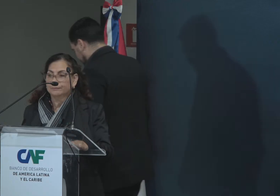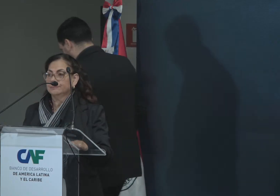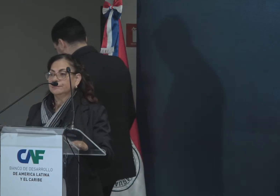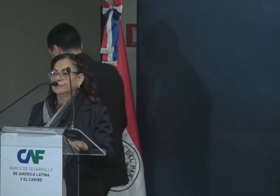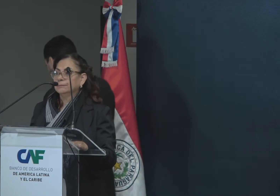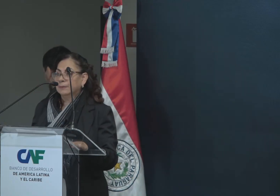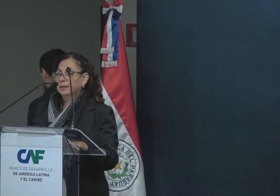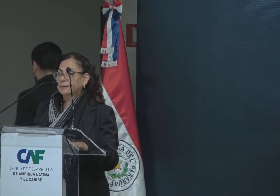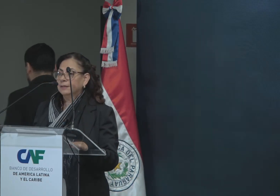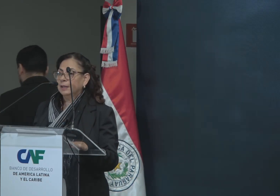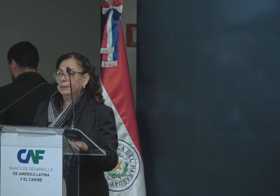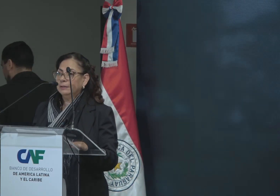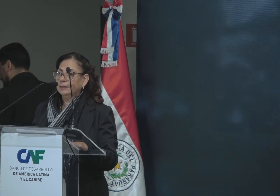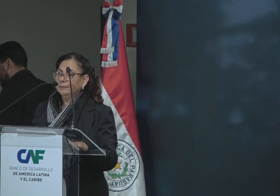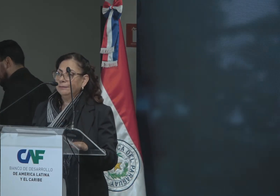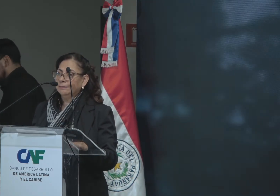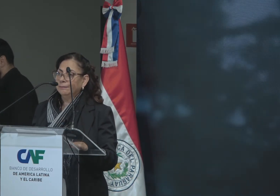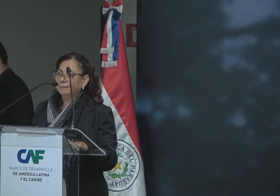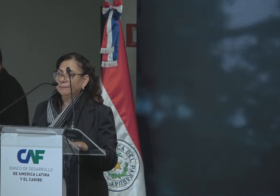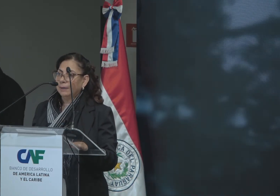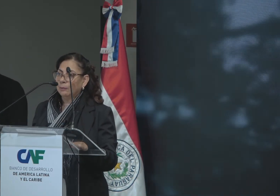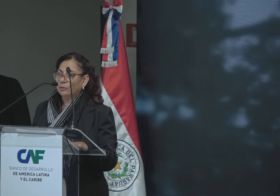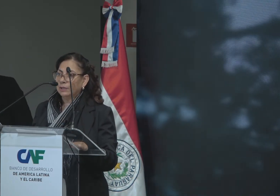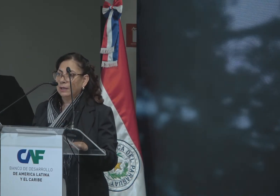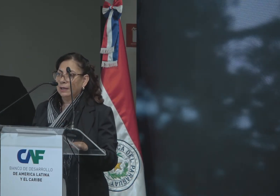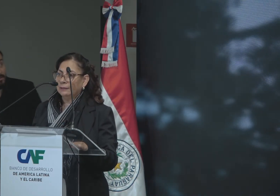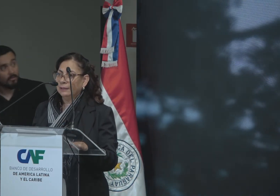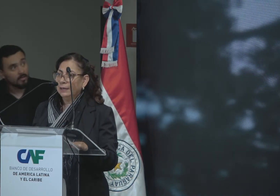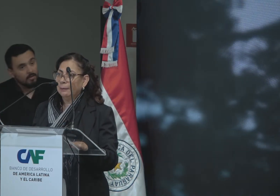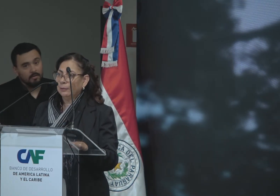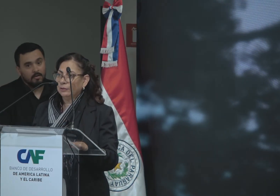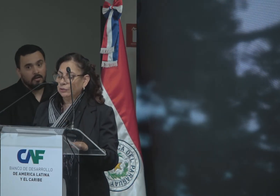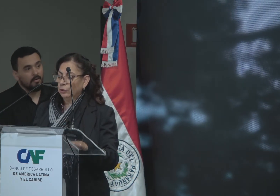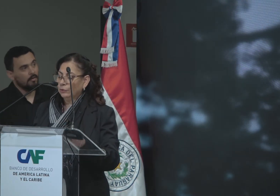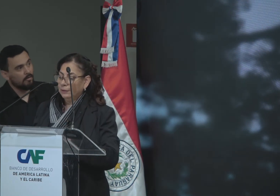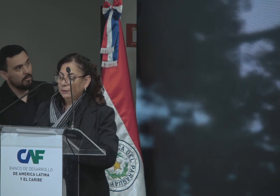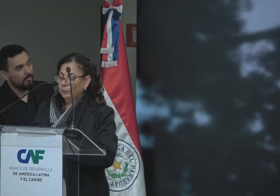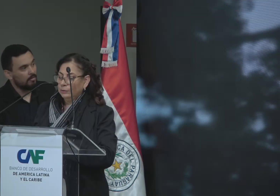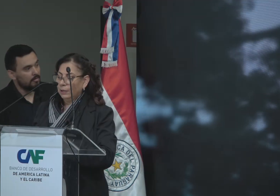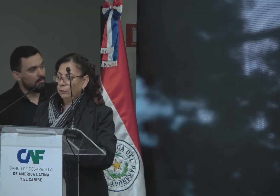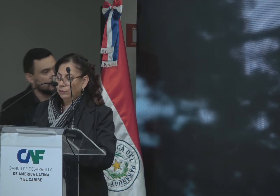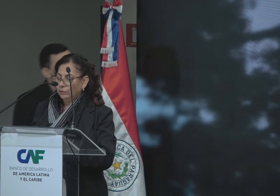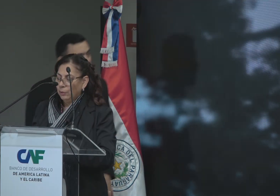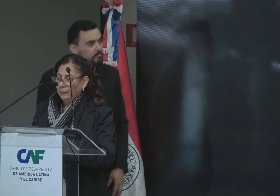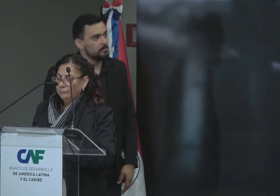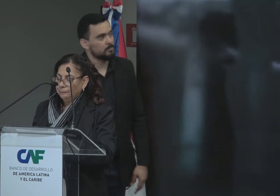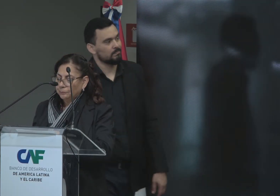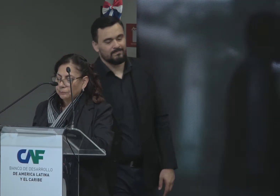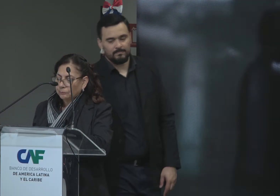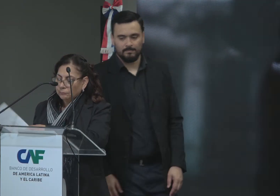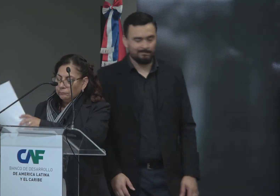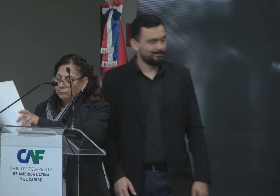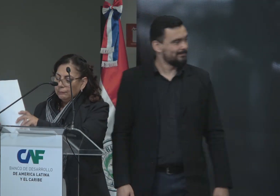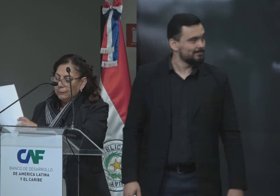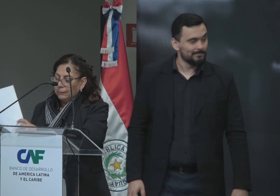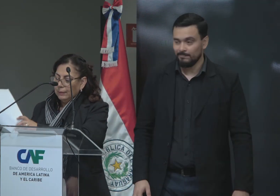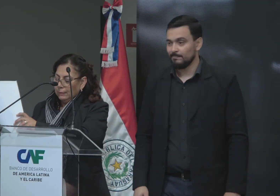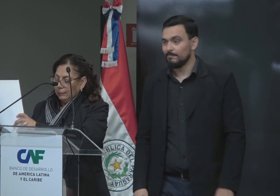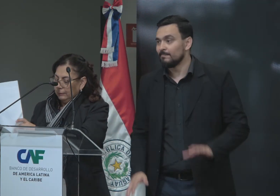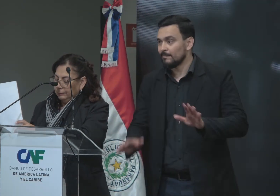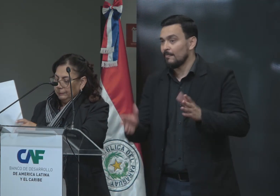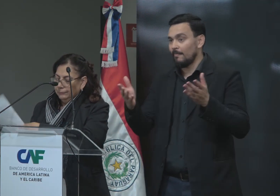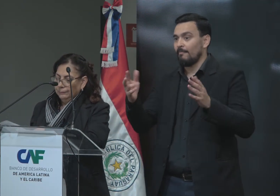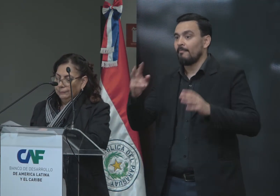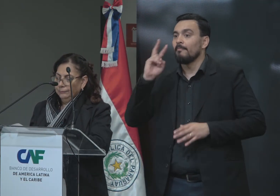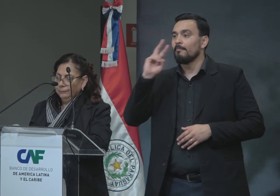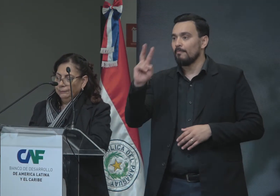Ocurrió un día lluvioso. Seguidamente Inmediato. vamos a tener la Ciudad producción natal. de un audiovisual. Mi mamá estaba